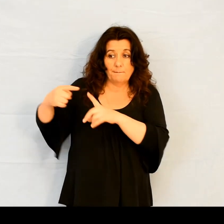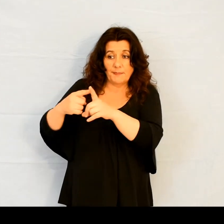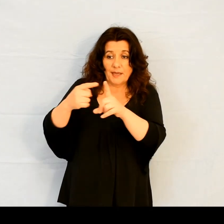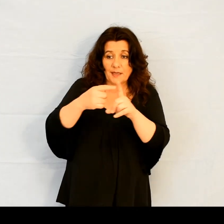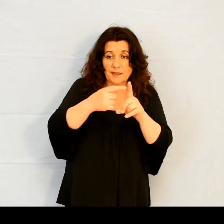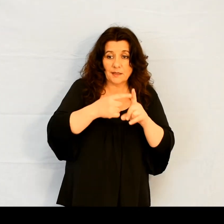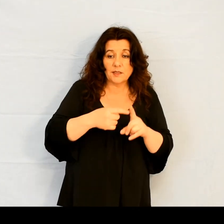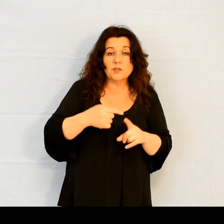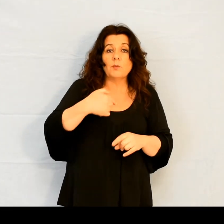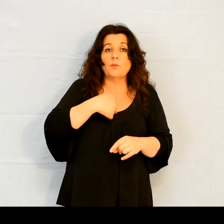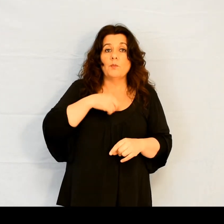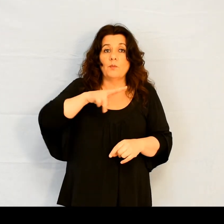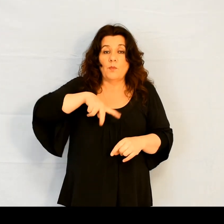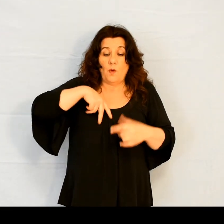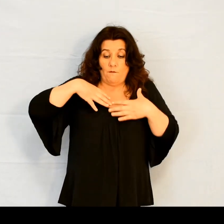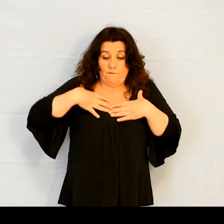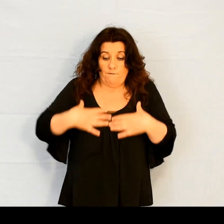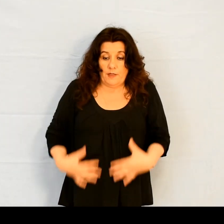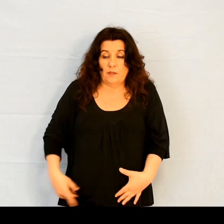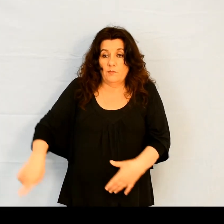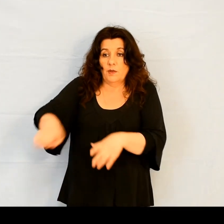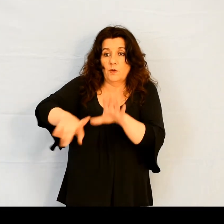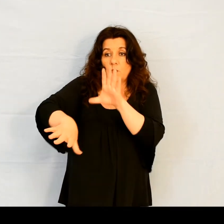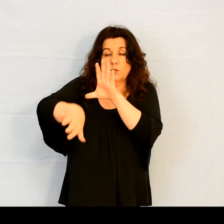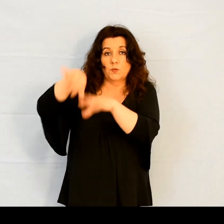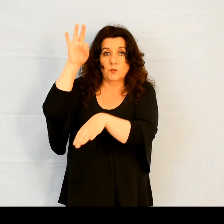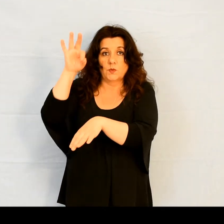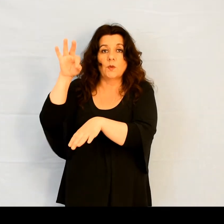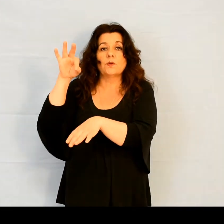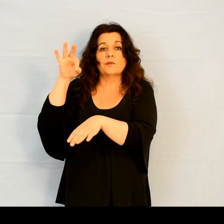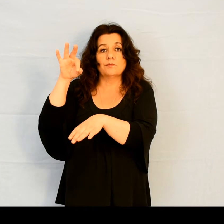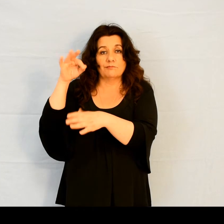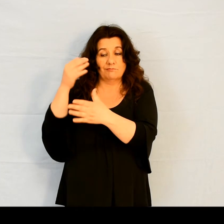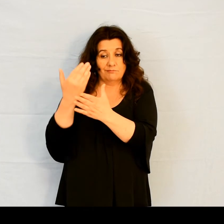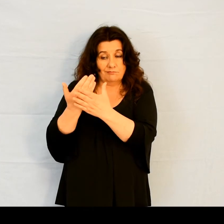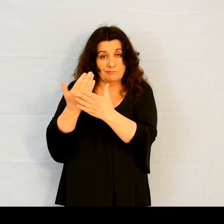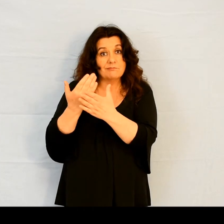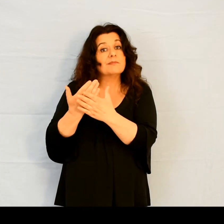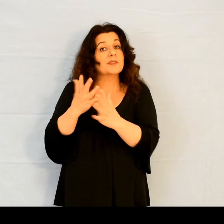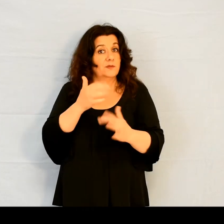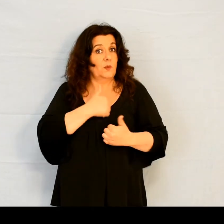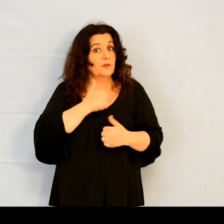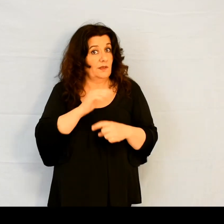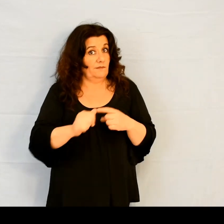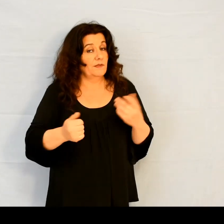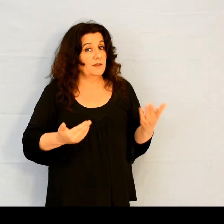au sort mon vêtement. C'est bien ce que firent les soldats.